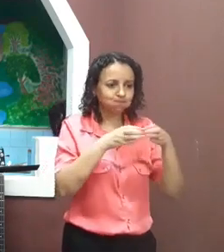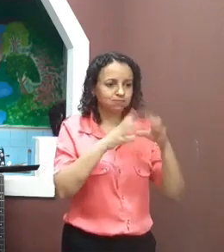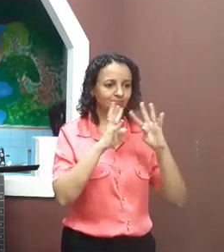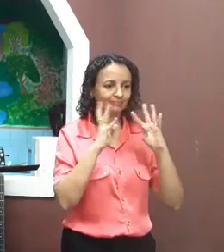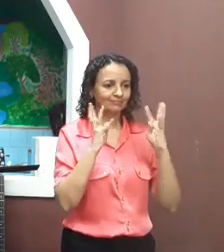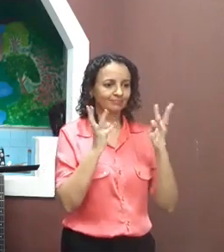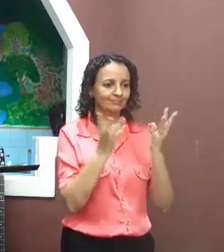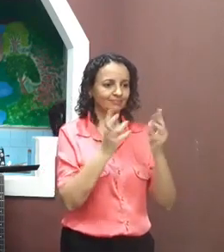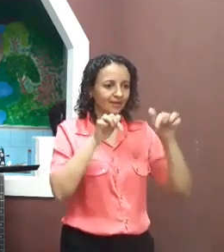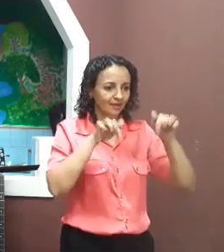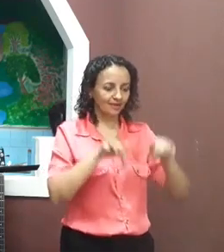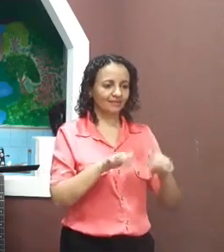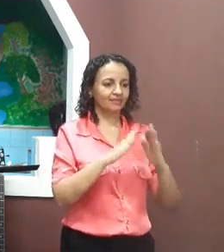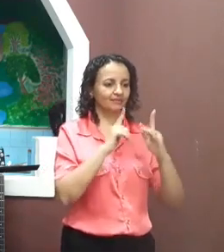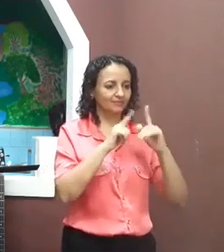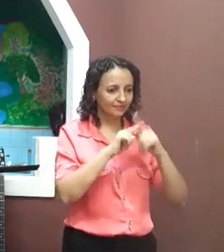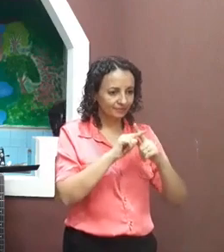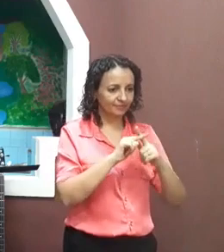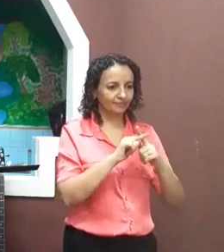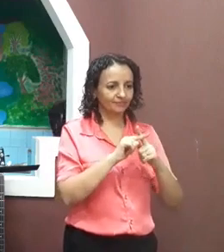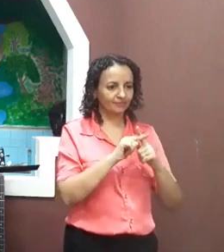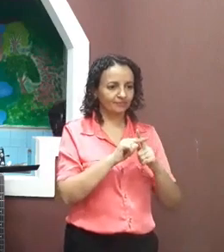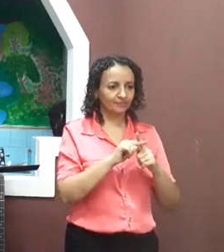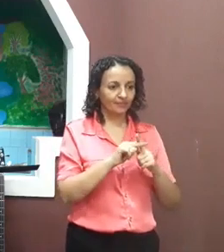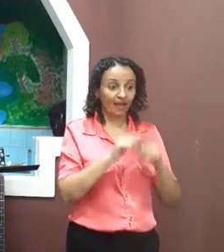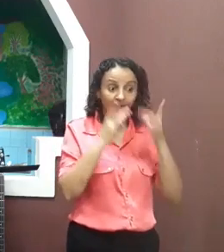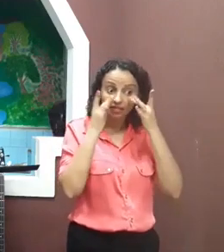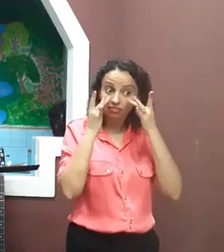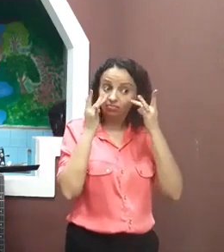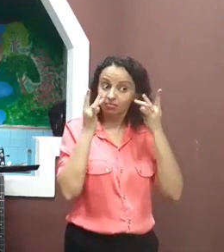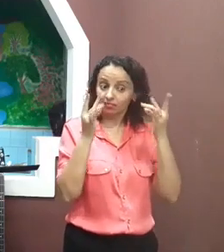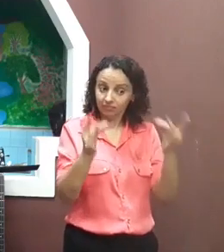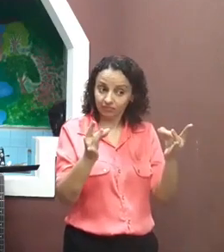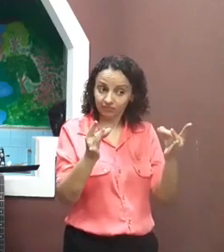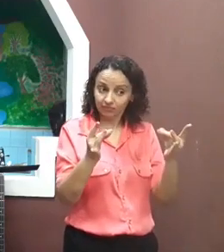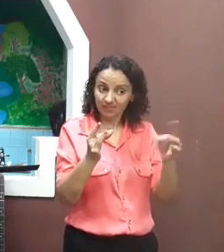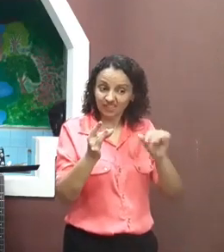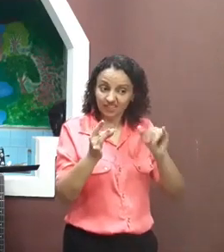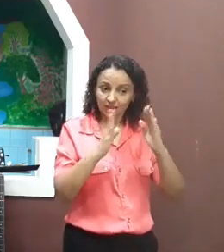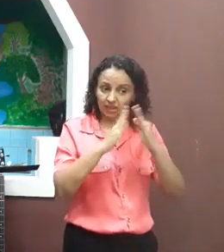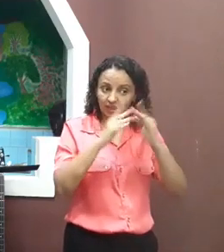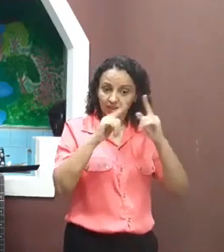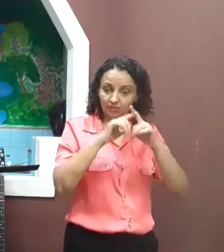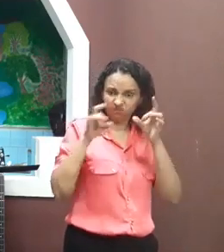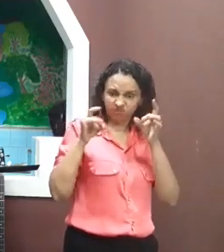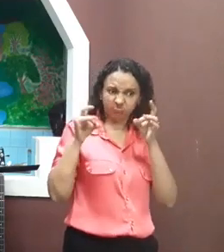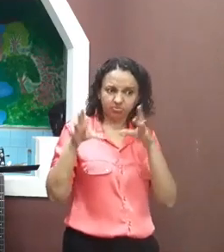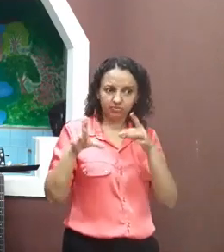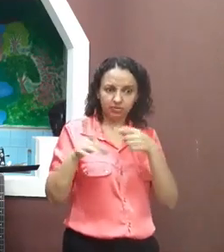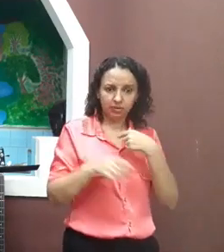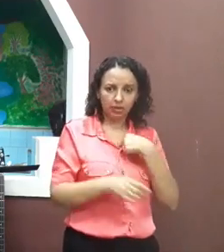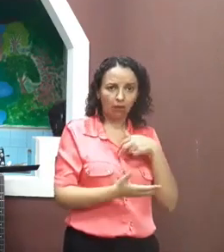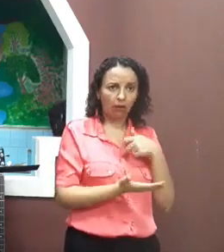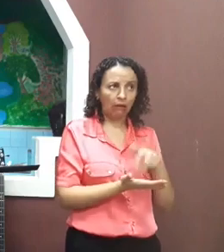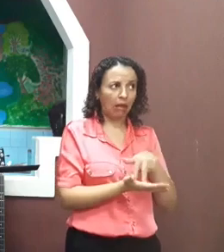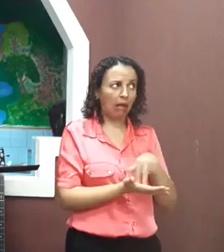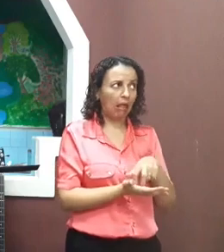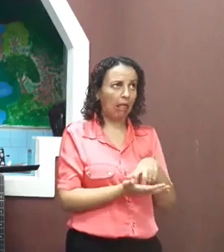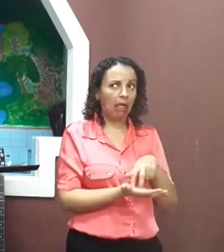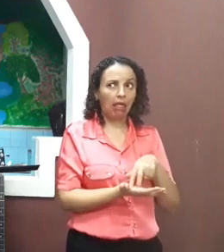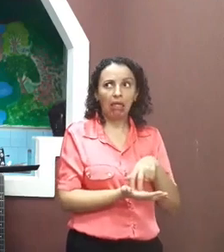Não fique desprotegido nas garras do inimigo, nas garras do